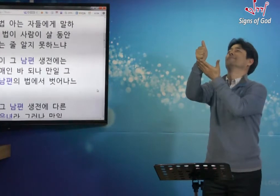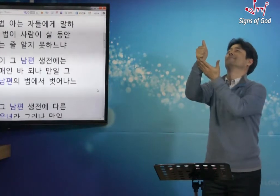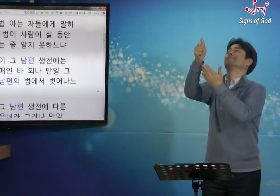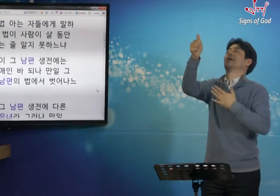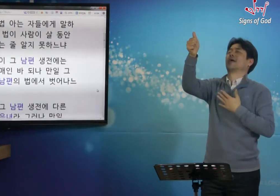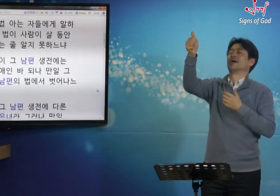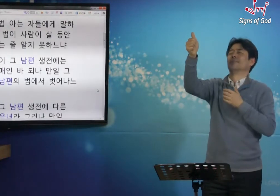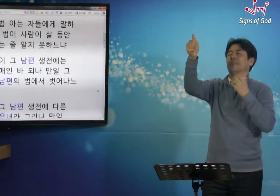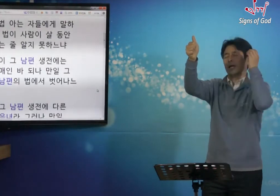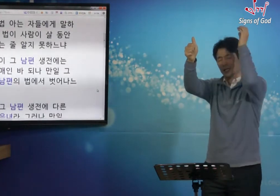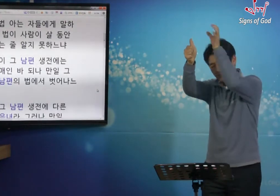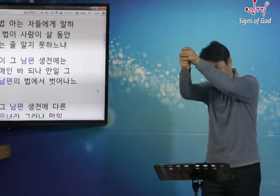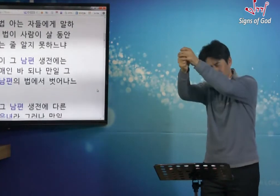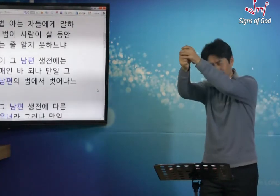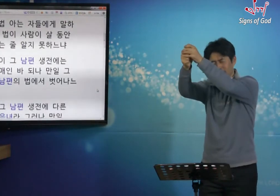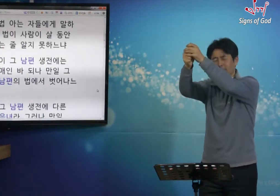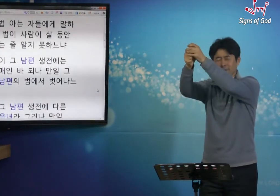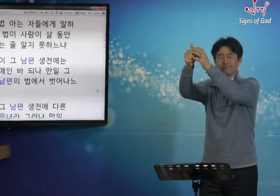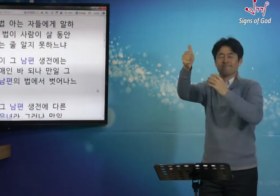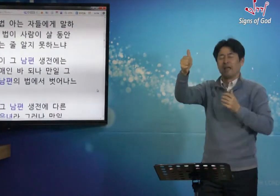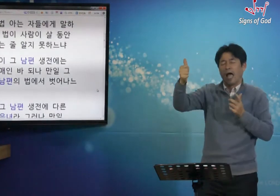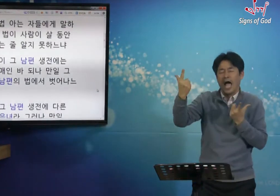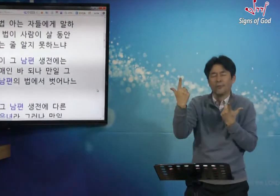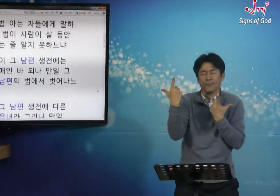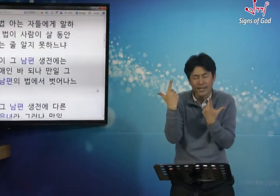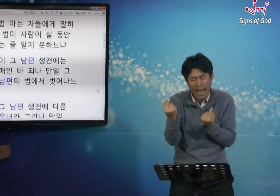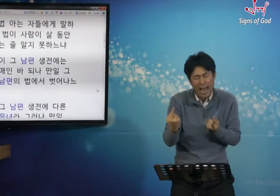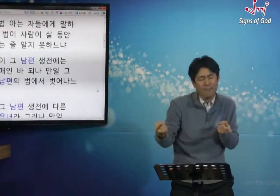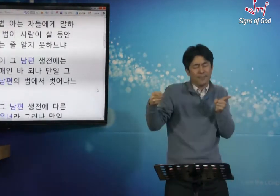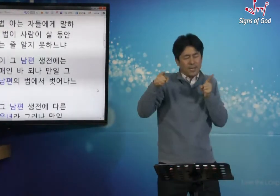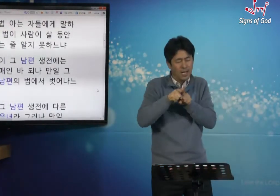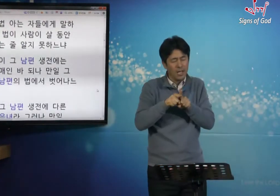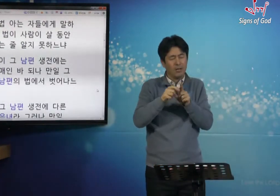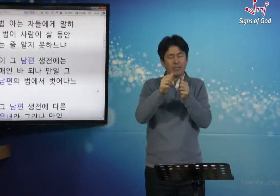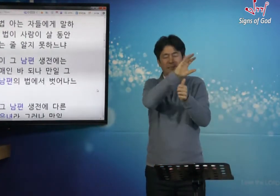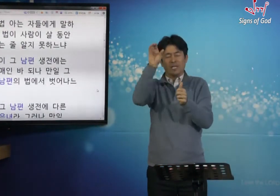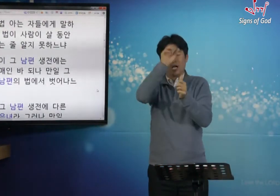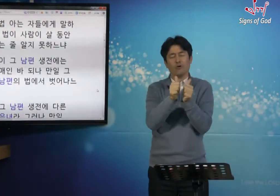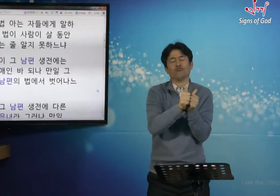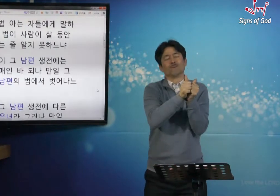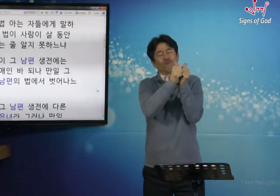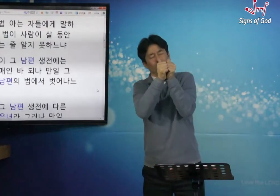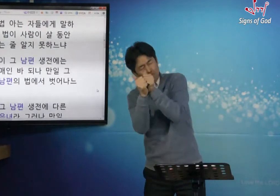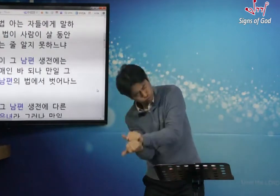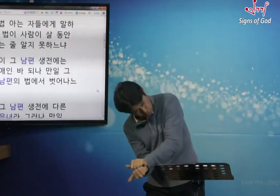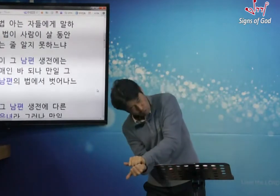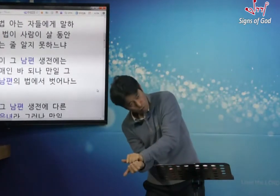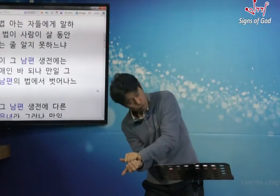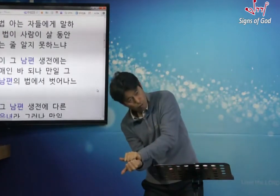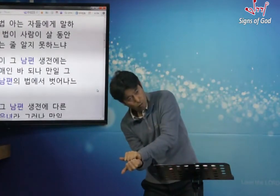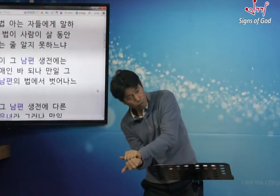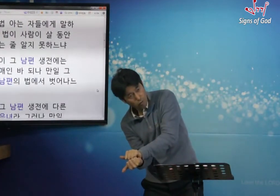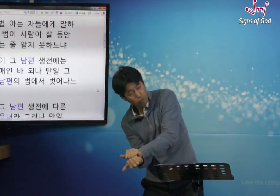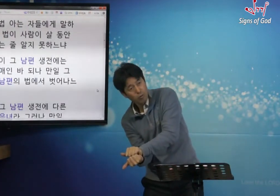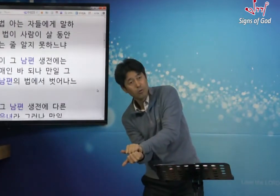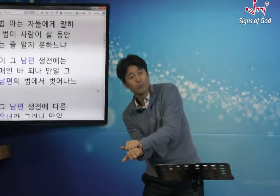바라보며 주님, 저는 죄인입니다. 저의 죄를 모두 다 맡깁니다. 그런 마음으로 십자가에서